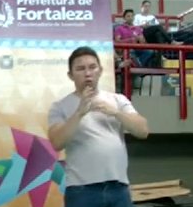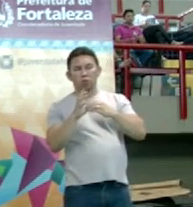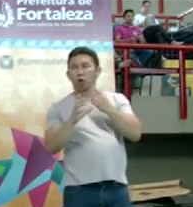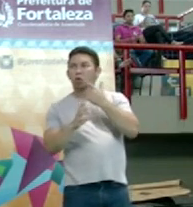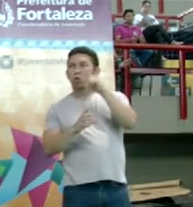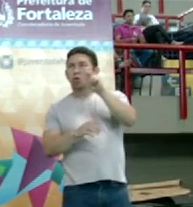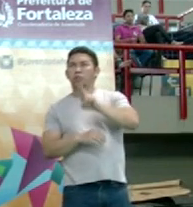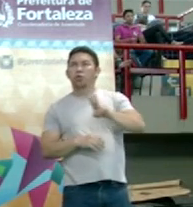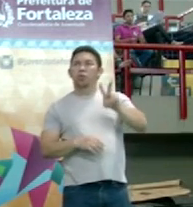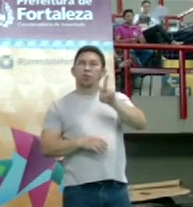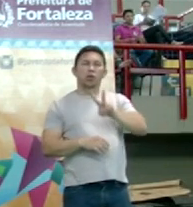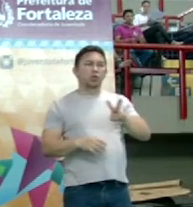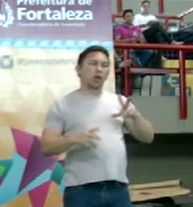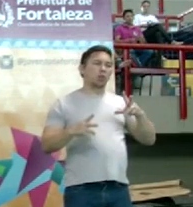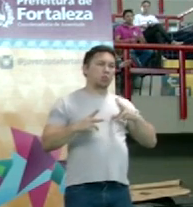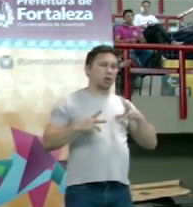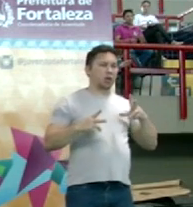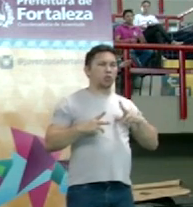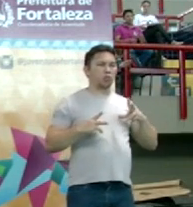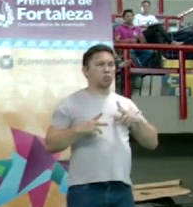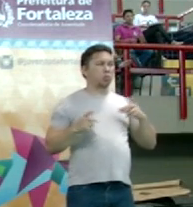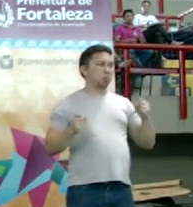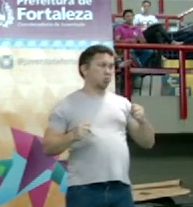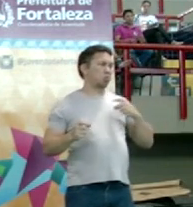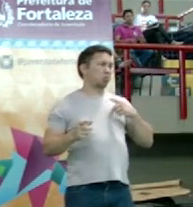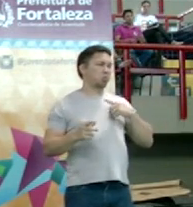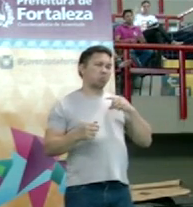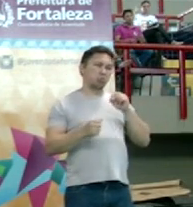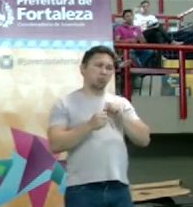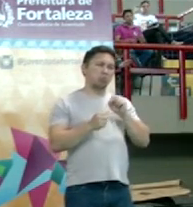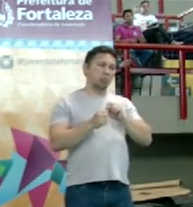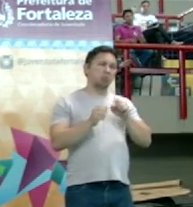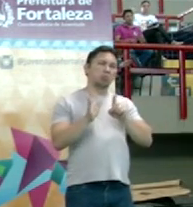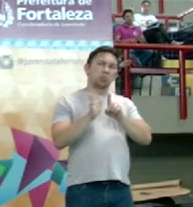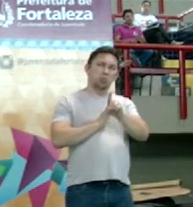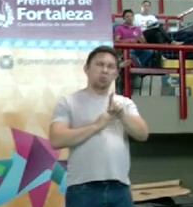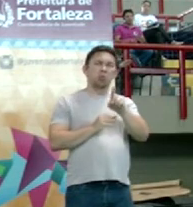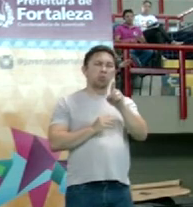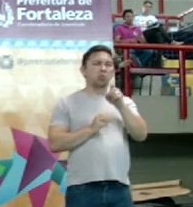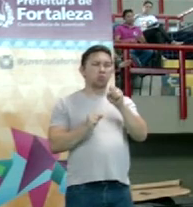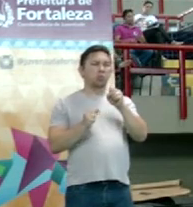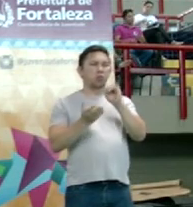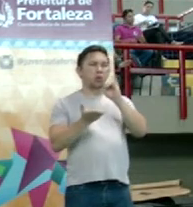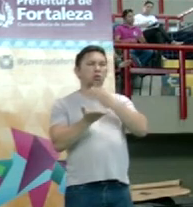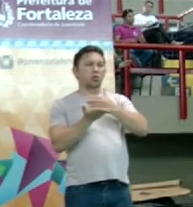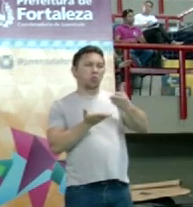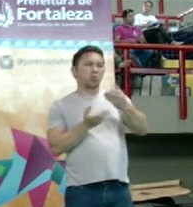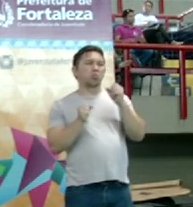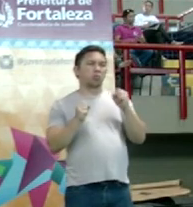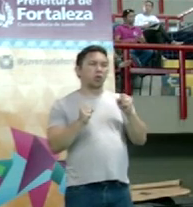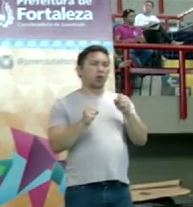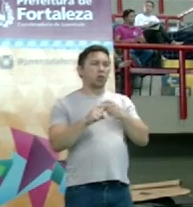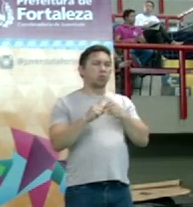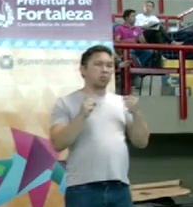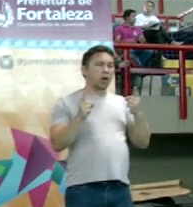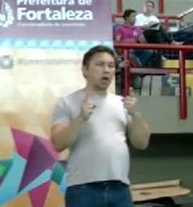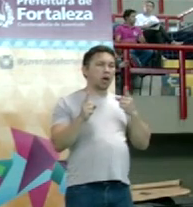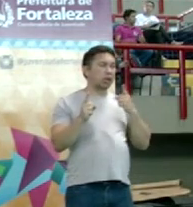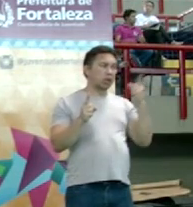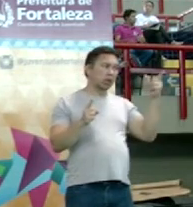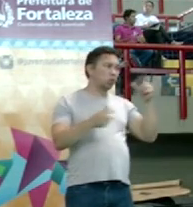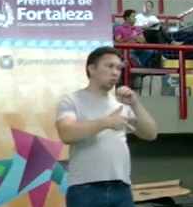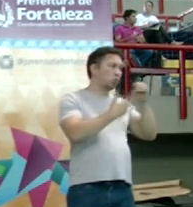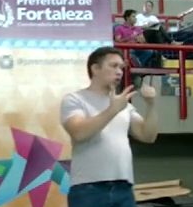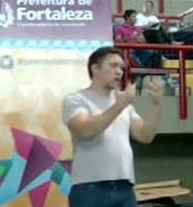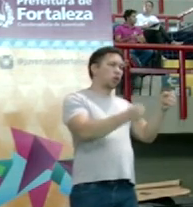faculdades particulares, na FACET, na Faculdade Farias Brito, na FANOR, pode fazer pergunta na introdução. Só não pode no